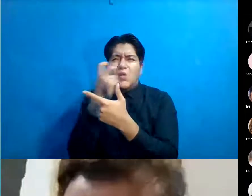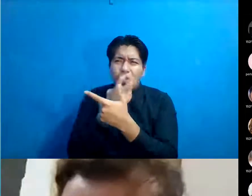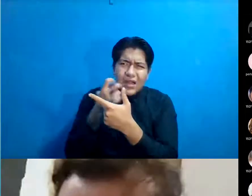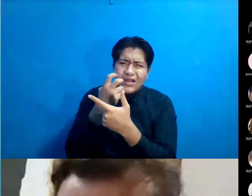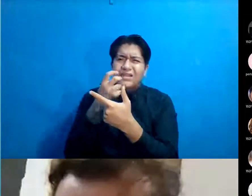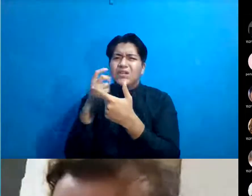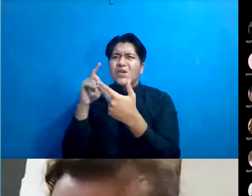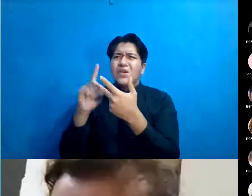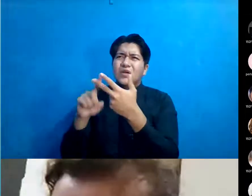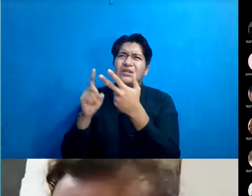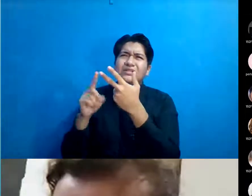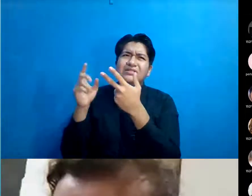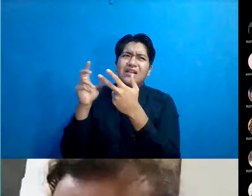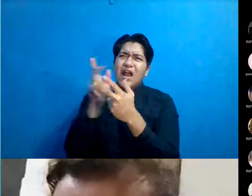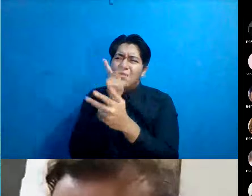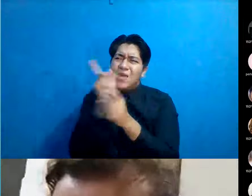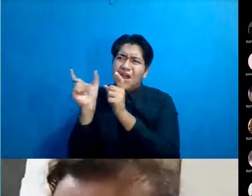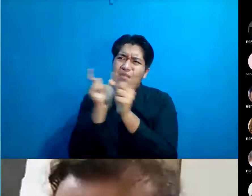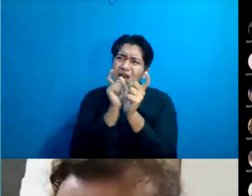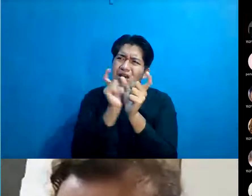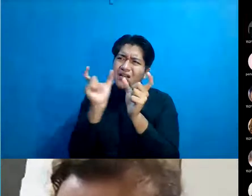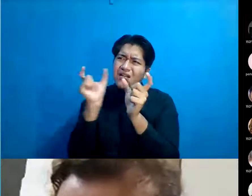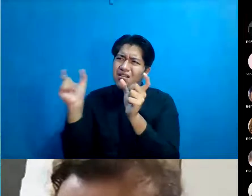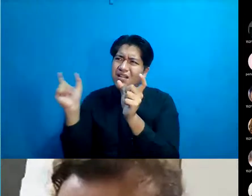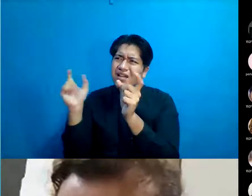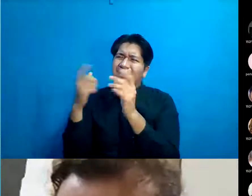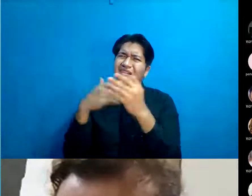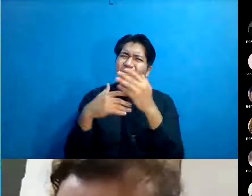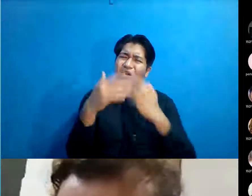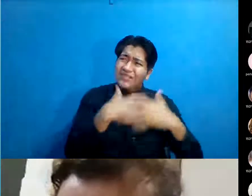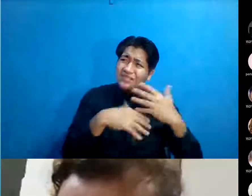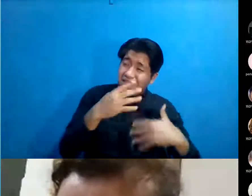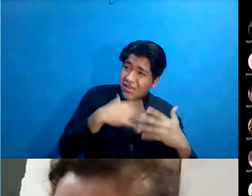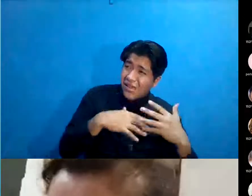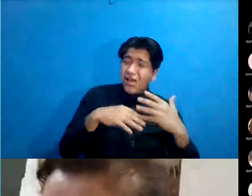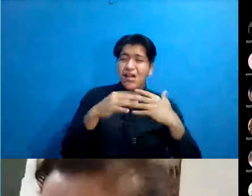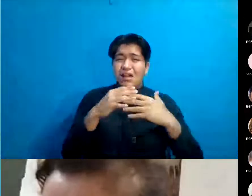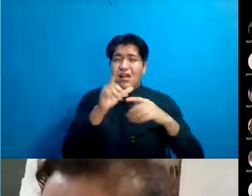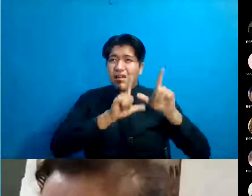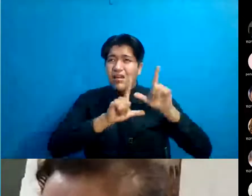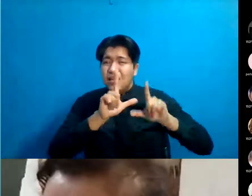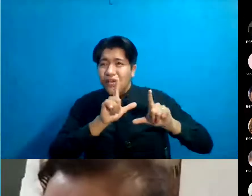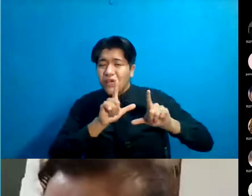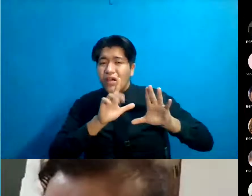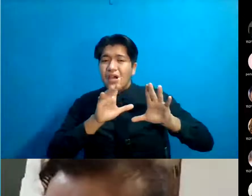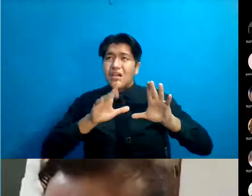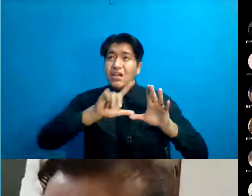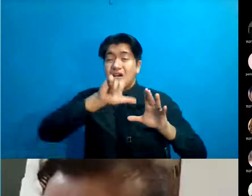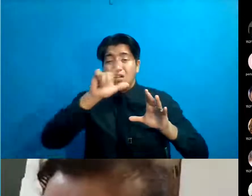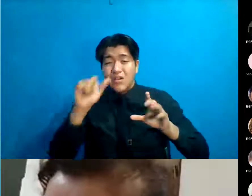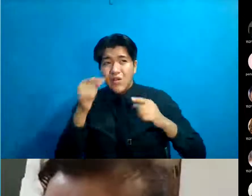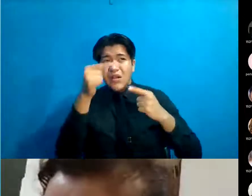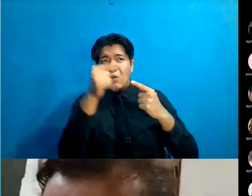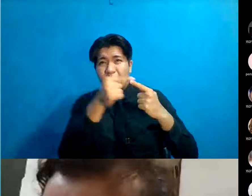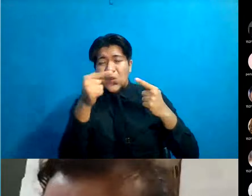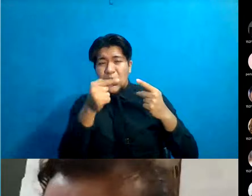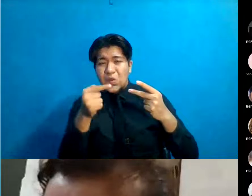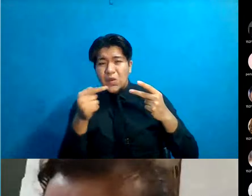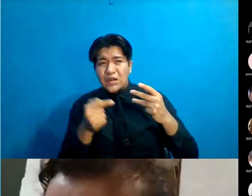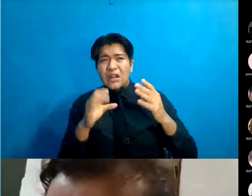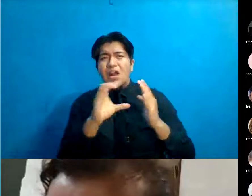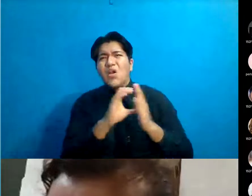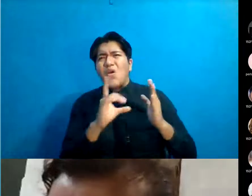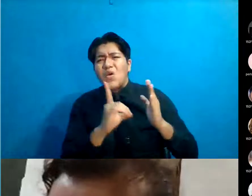y consonánticos de las lenguas de señas, pasar además elementos de